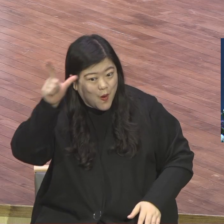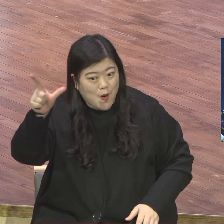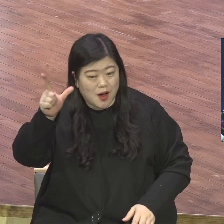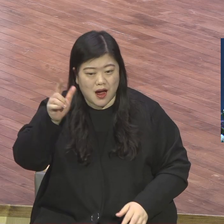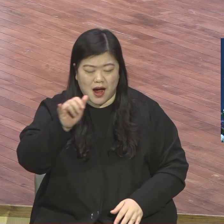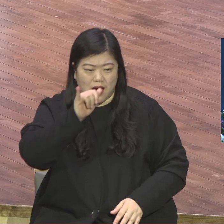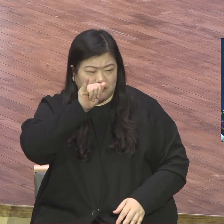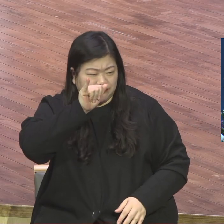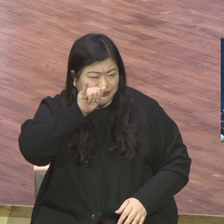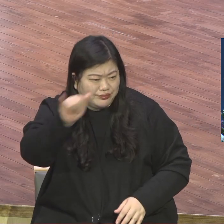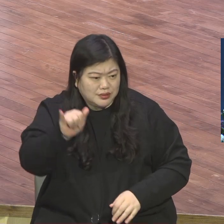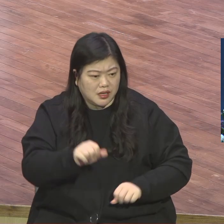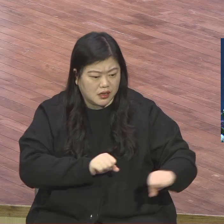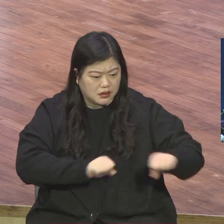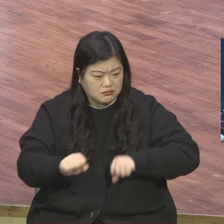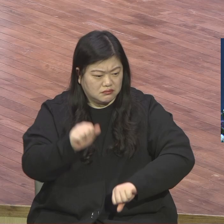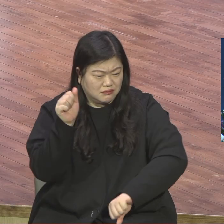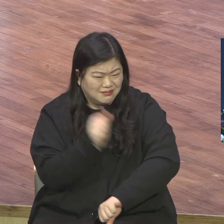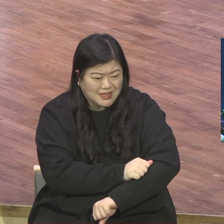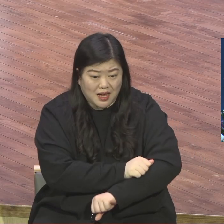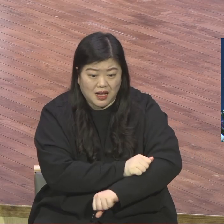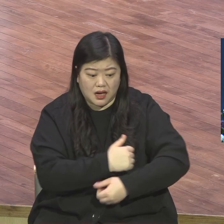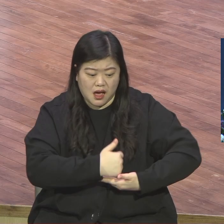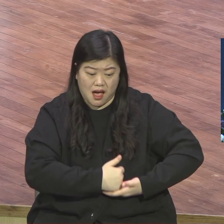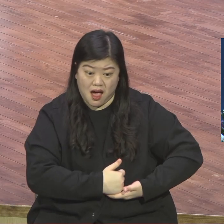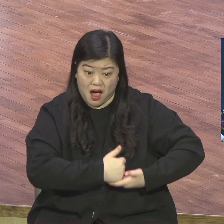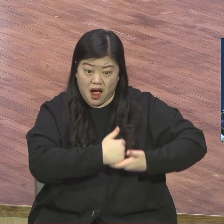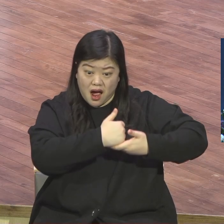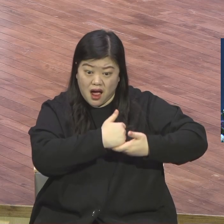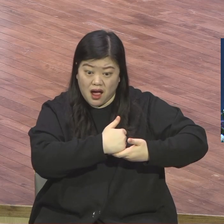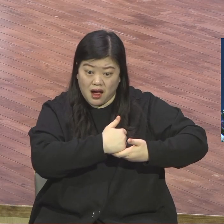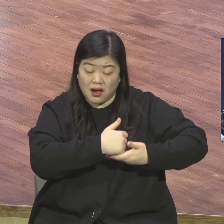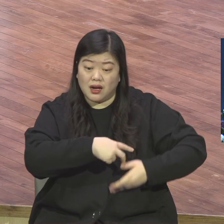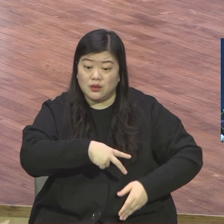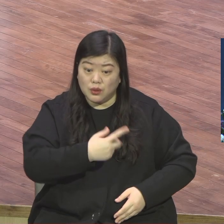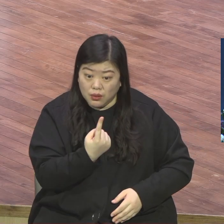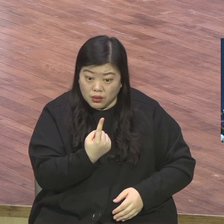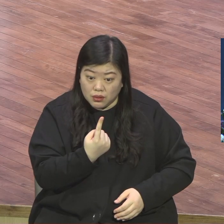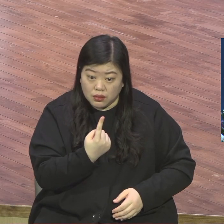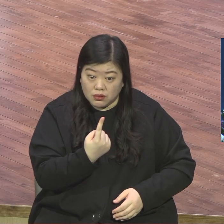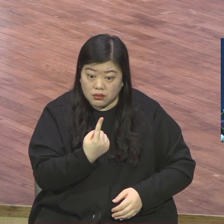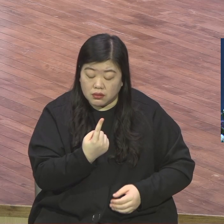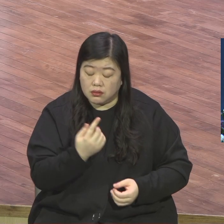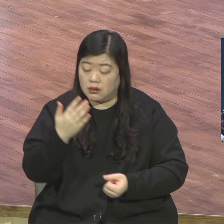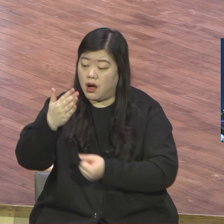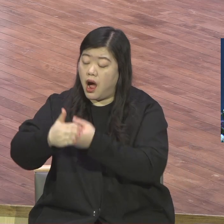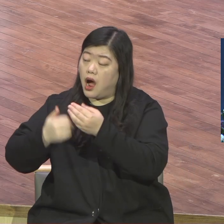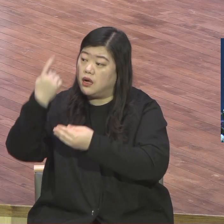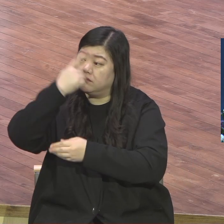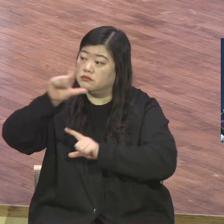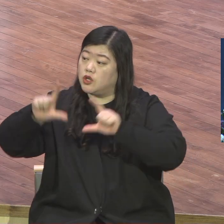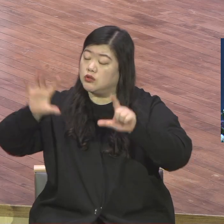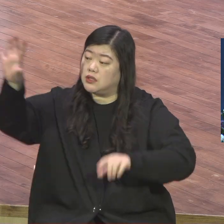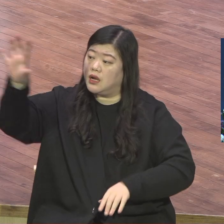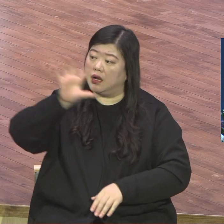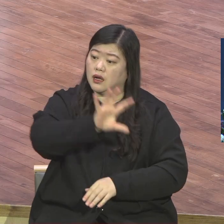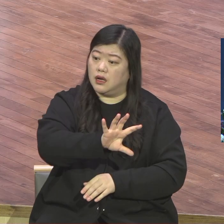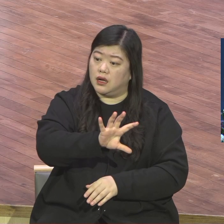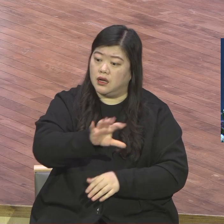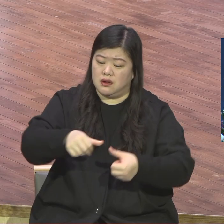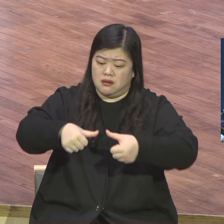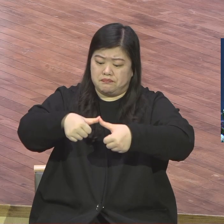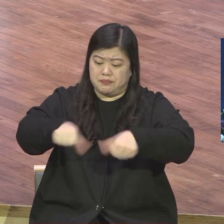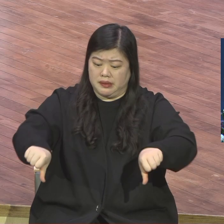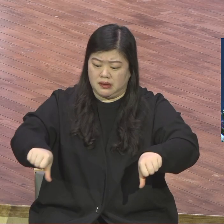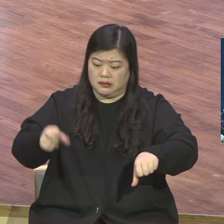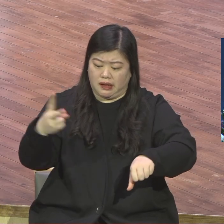하나님이 창조한 인간이 하나님을 못 만났는데 어떻게 평안하겠어요? 아니 품속에 아기가 어느